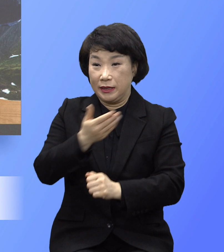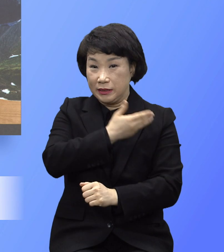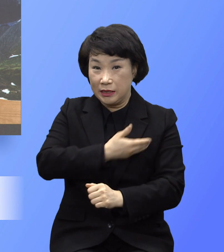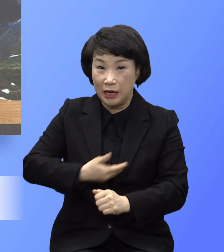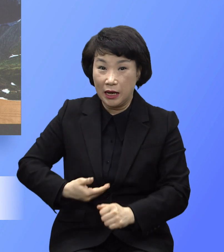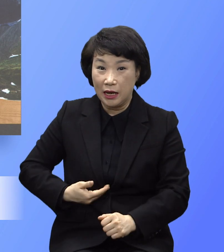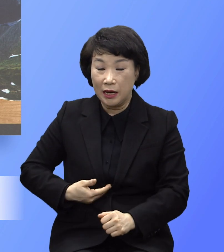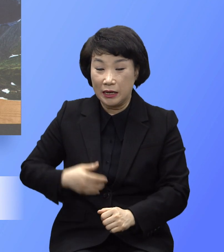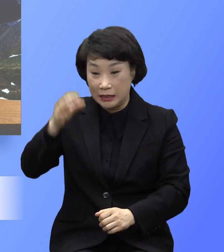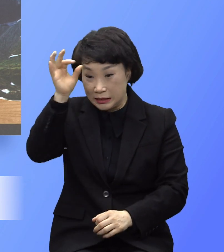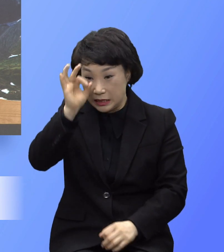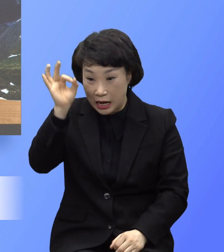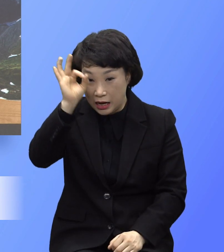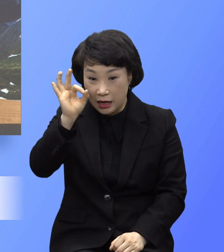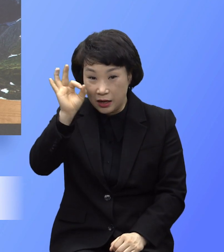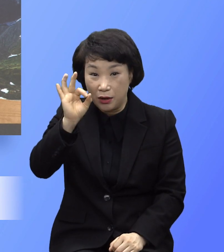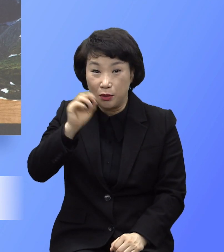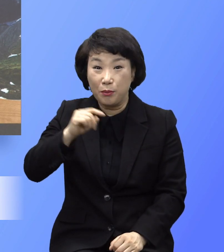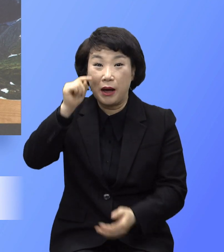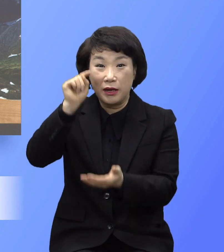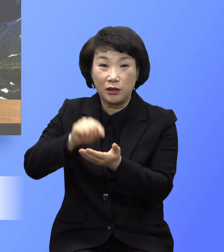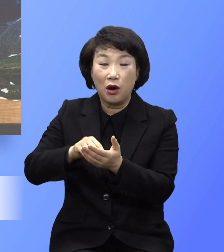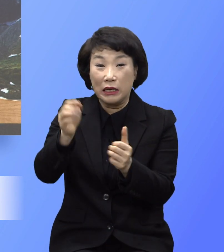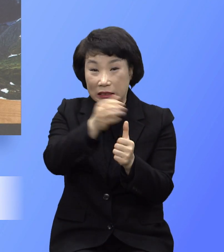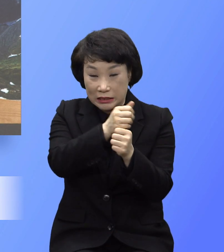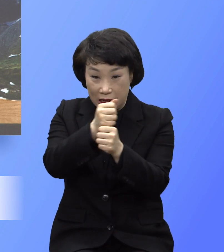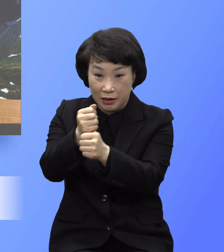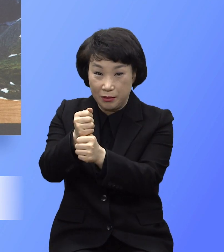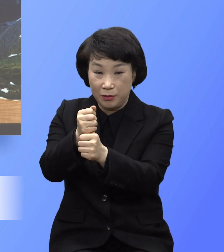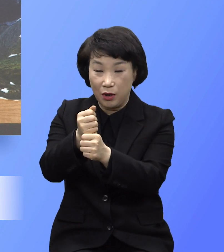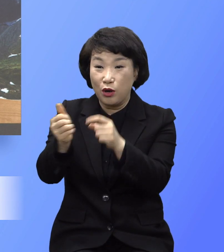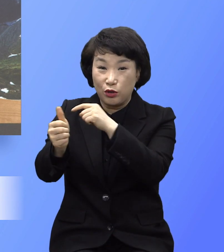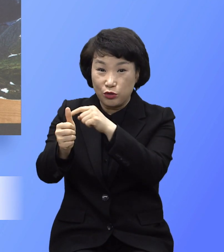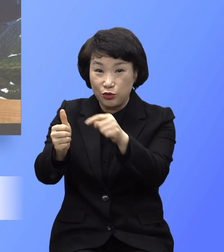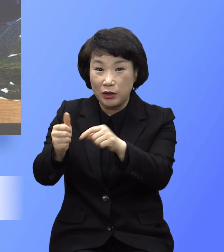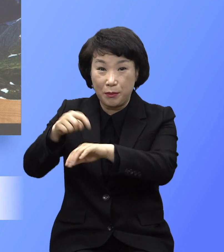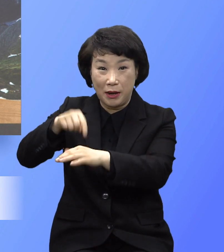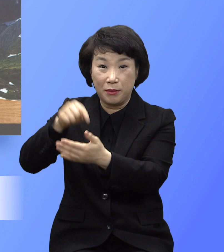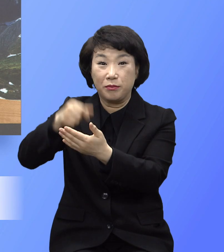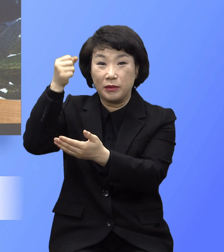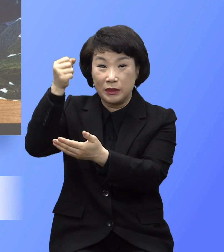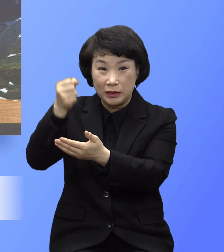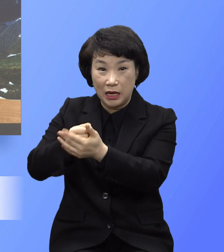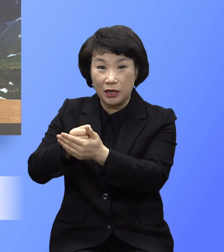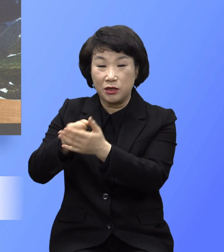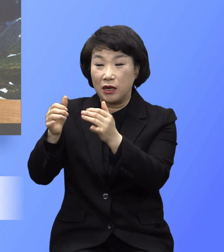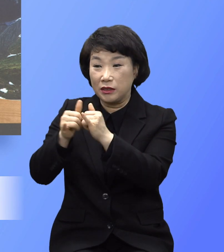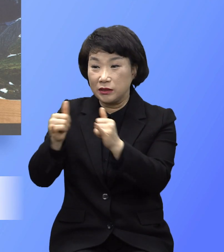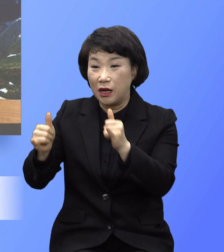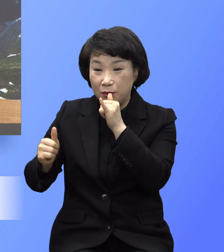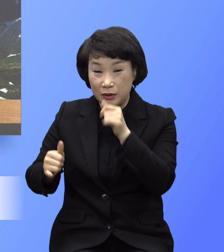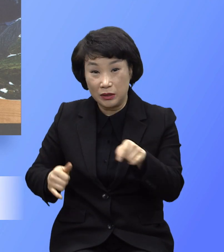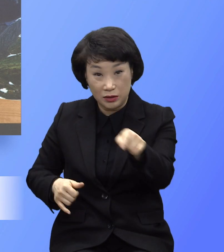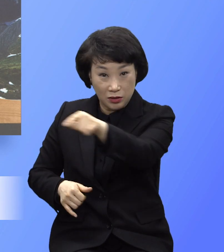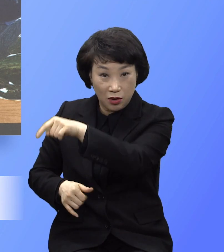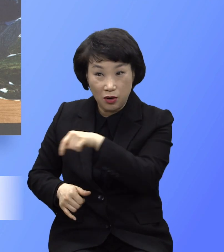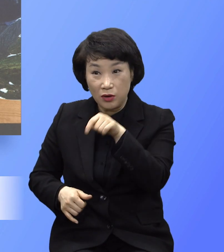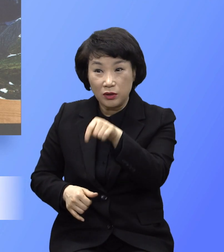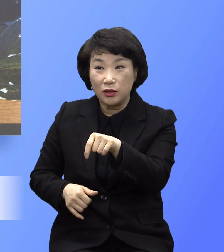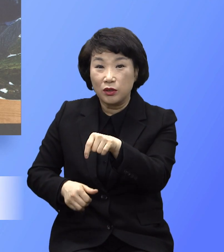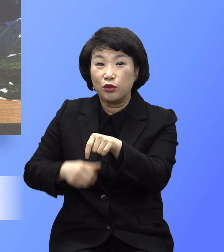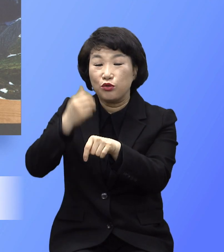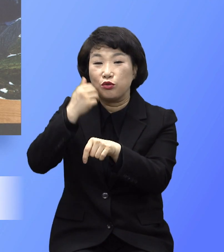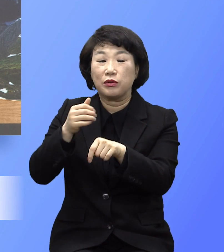제자들을 찾으면 잡아서 죽이리라고 작정하고 있는